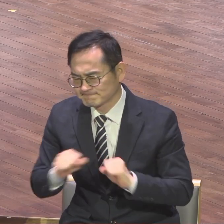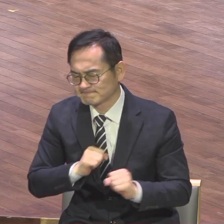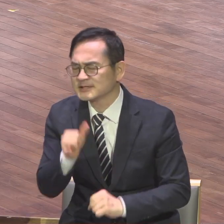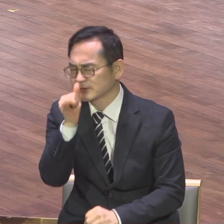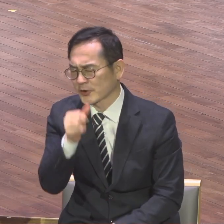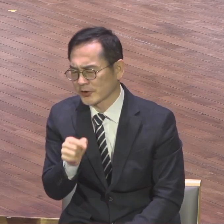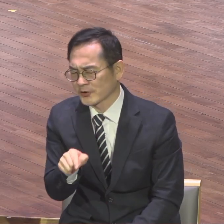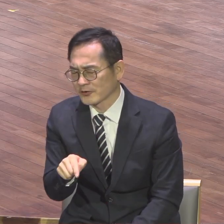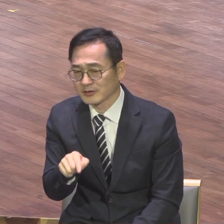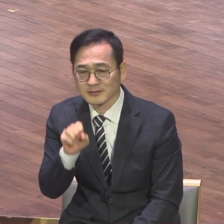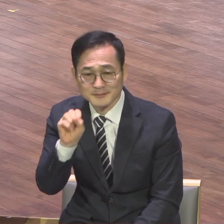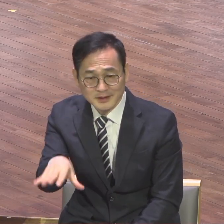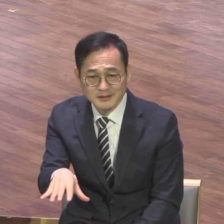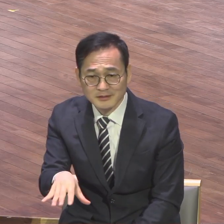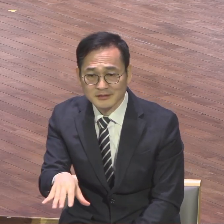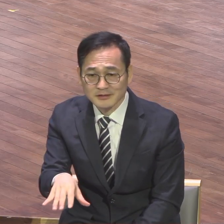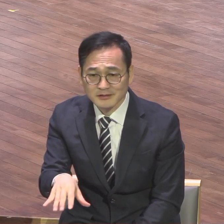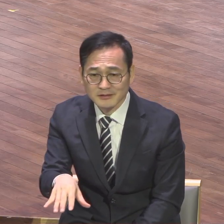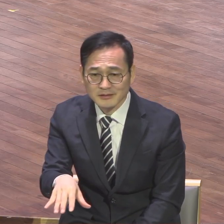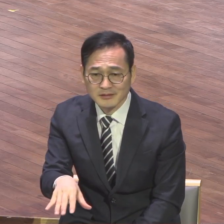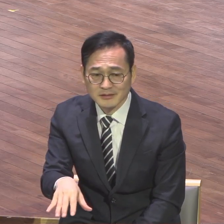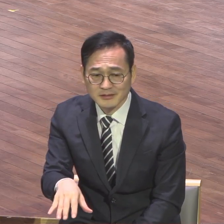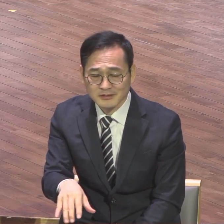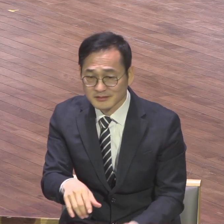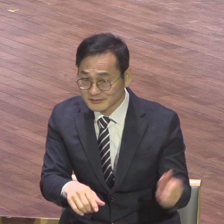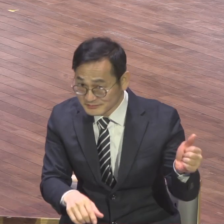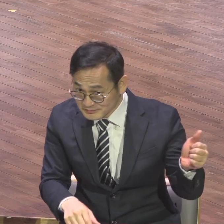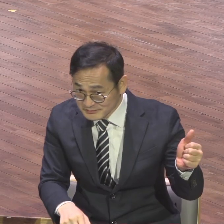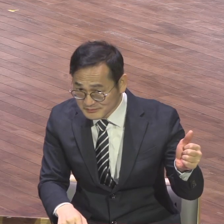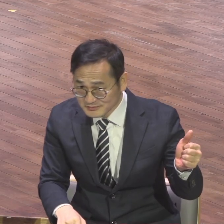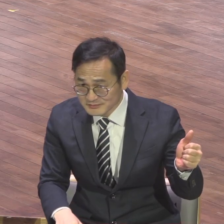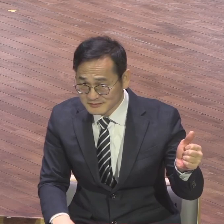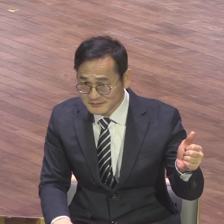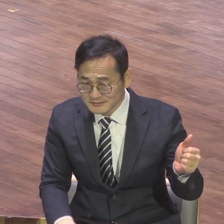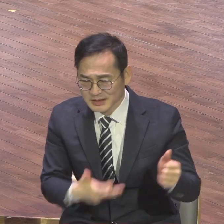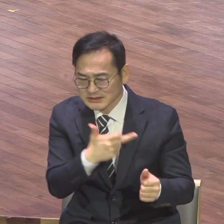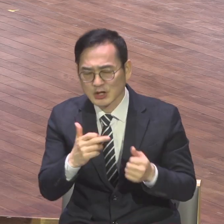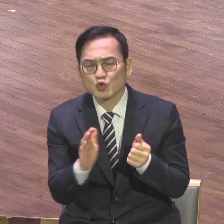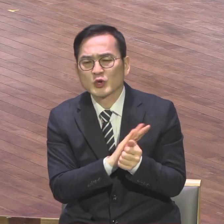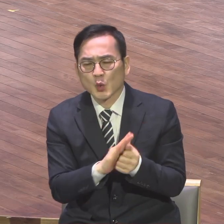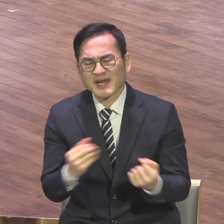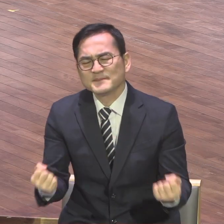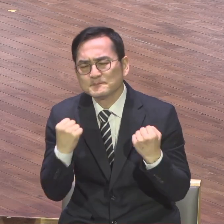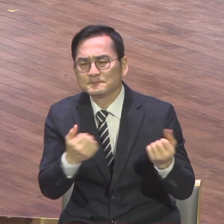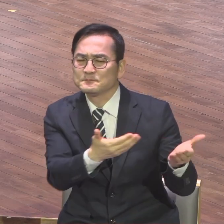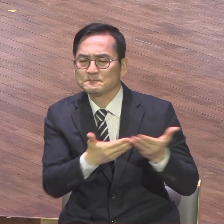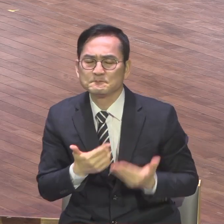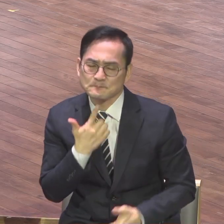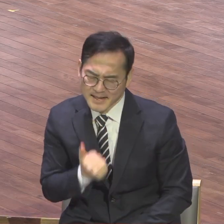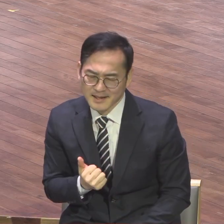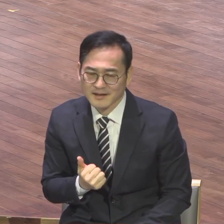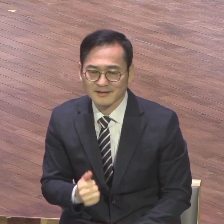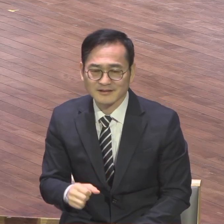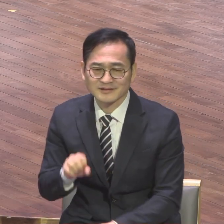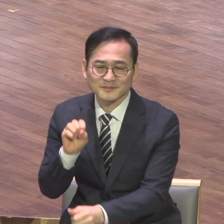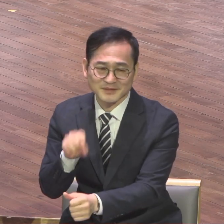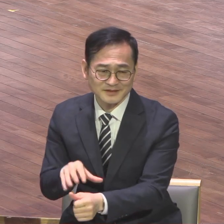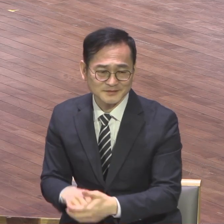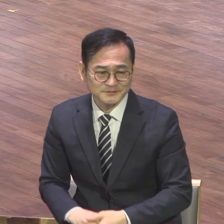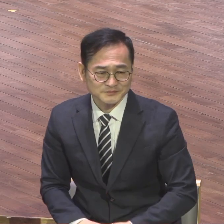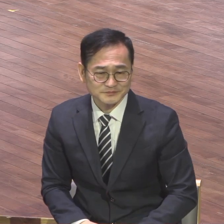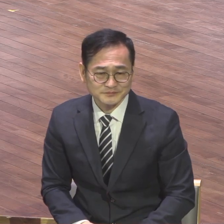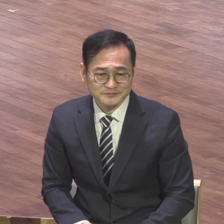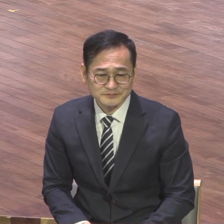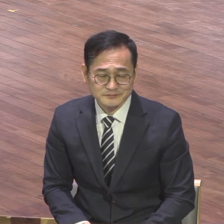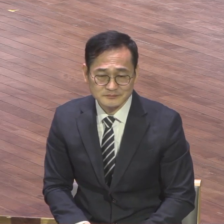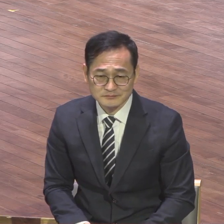고백을 합니다. 무슨 말입니까? 마가를 통해서 큰 위로와 힘을 그렇게 얻었다. 무슨 말입니까?